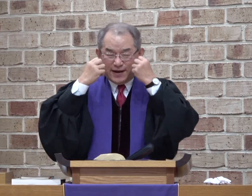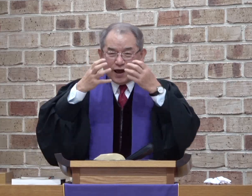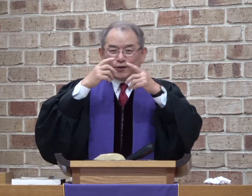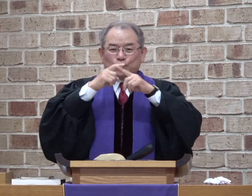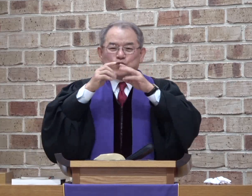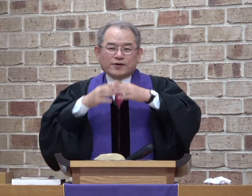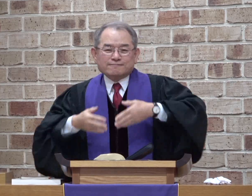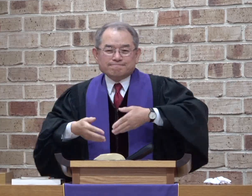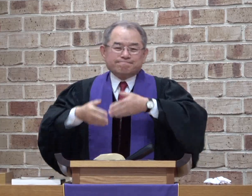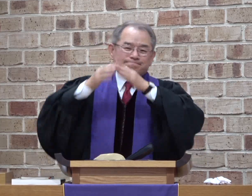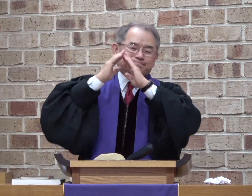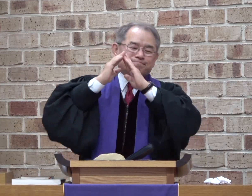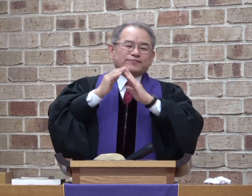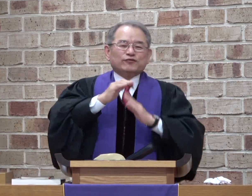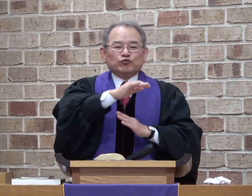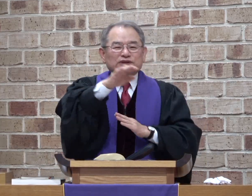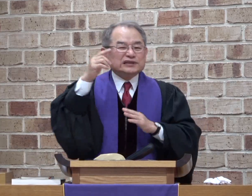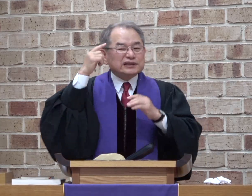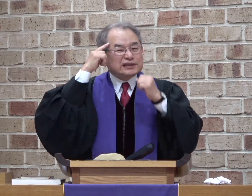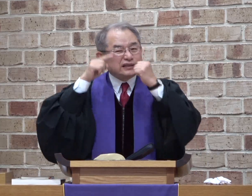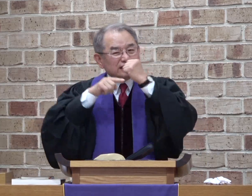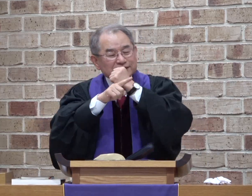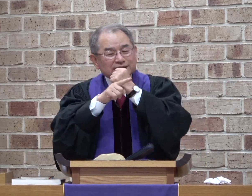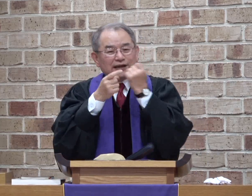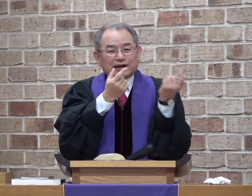떠나서 농아교회를 세우기로 했습니다.